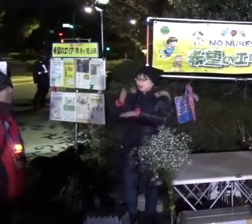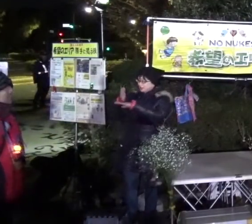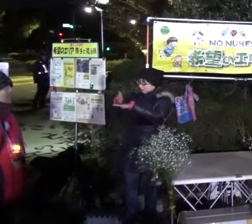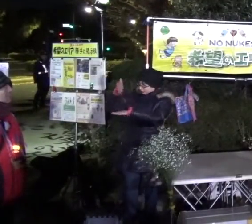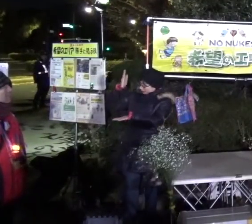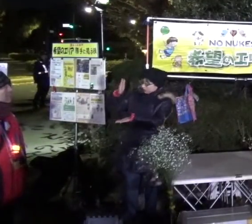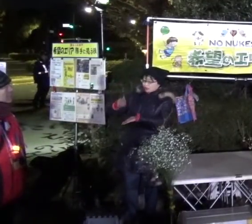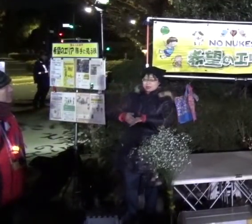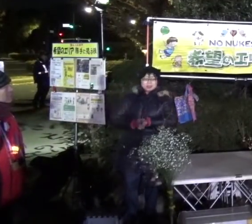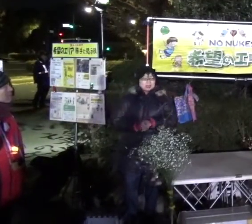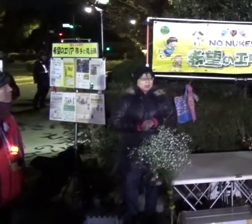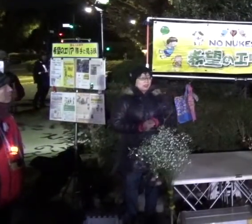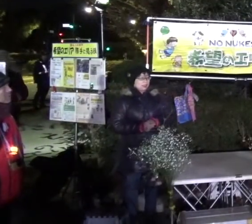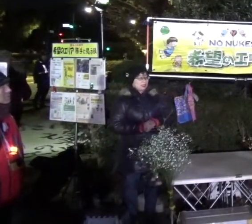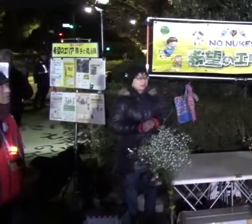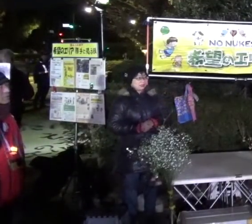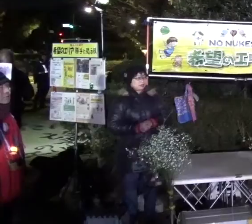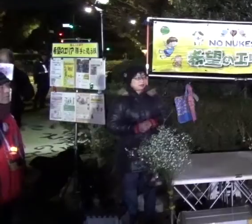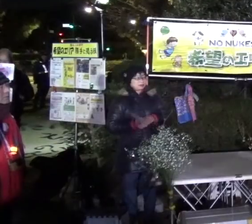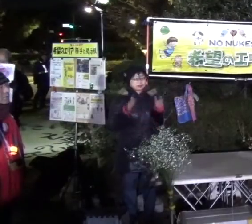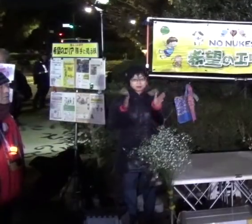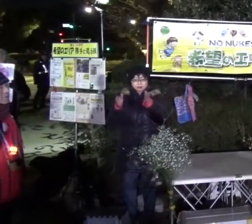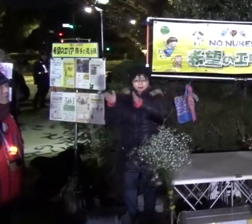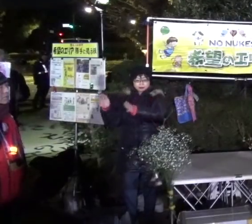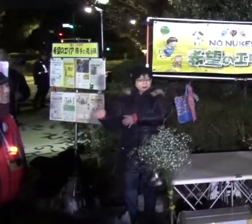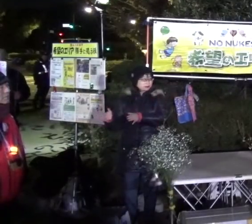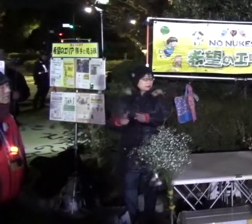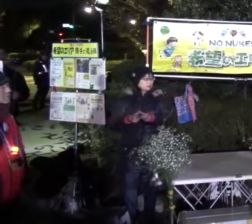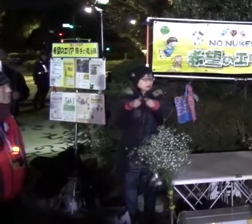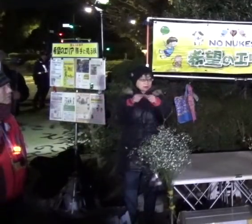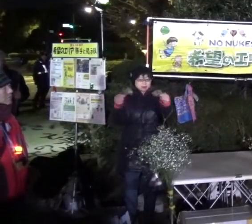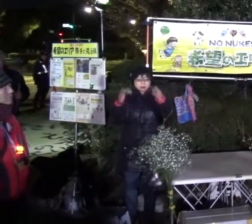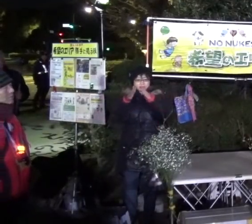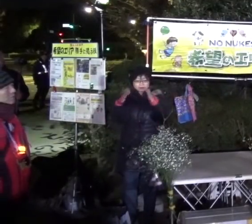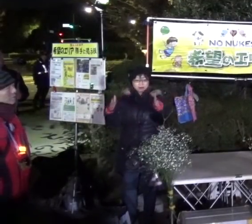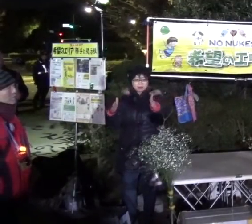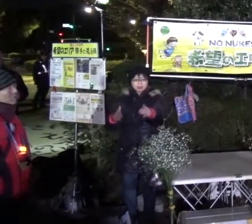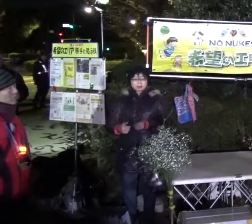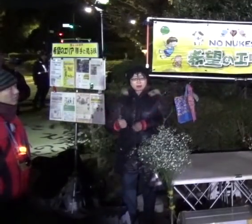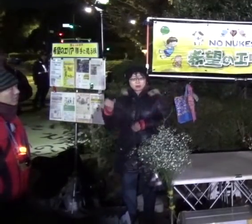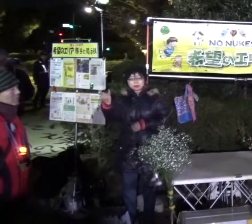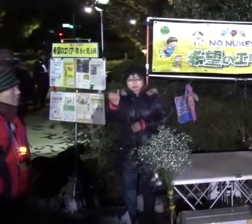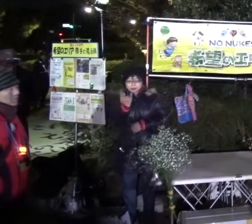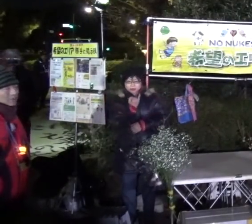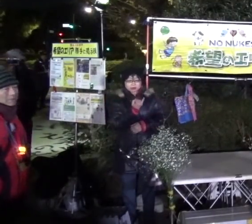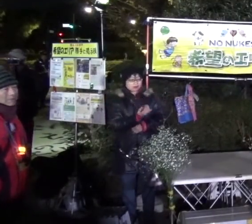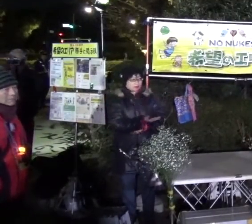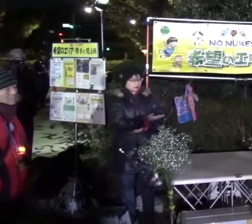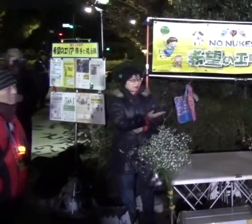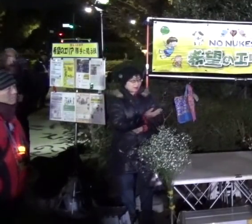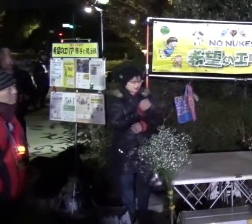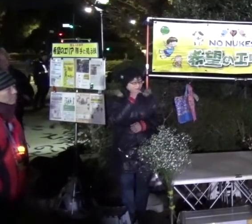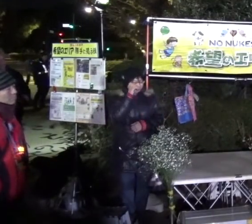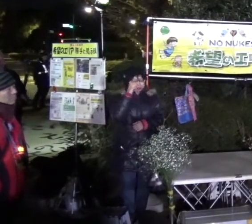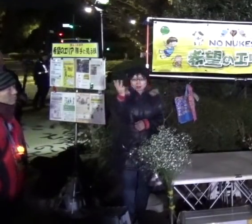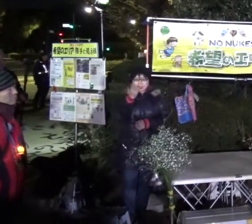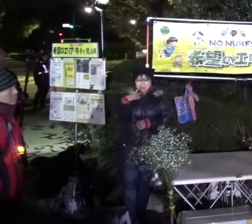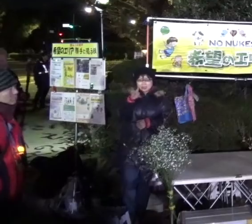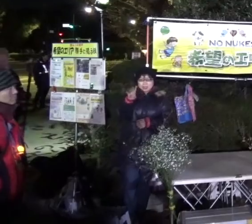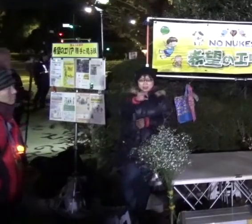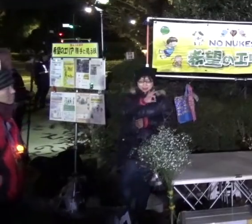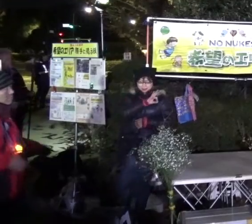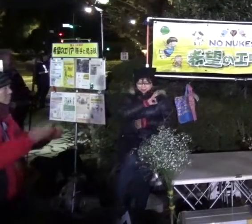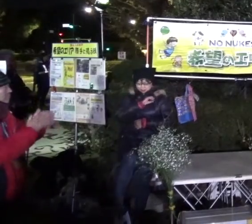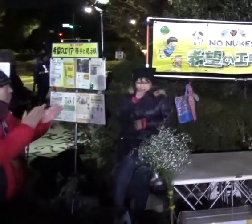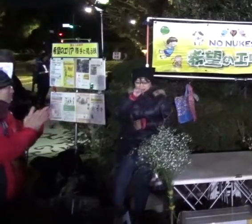ございました。では今日は国会からも駆けつけてくださいました、 かっこいい、 参議院議員の平